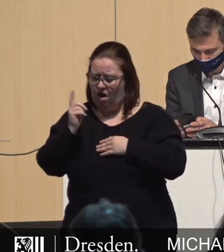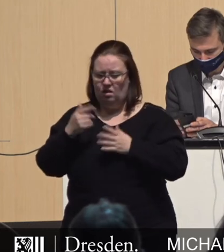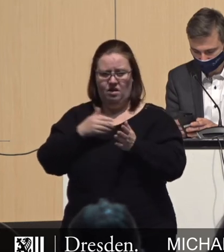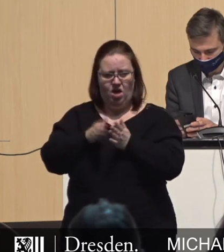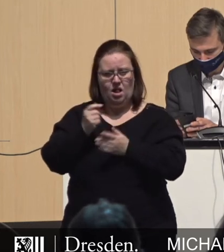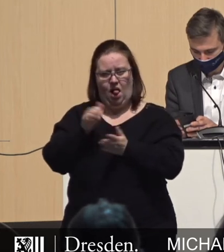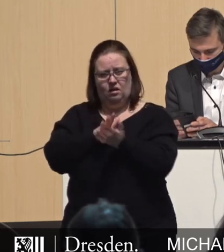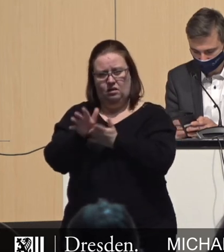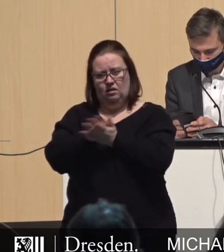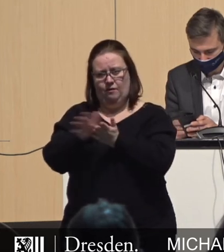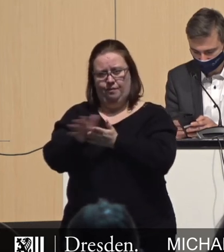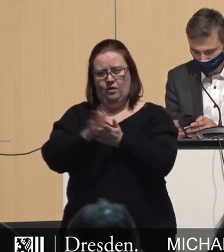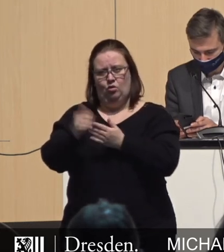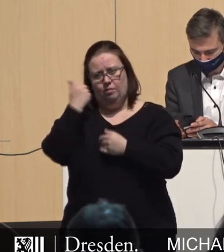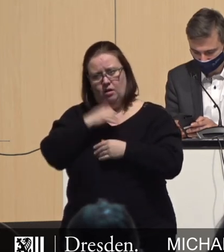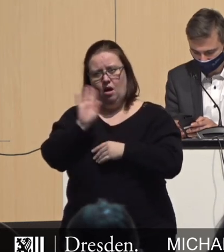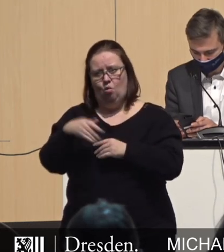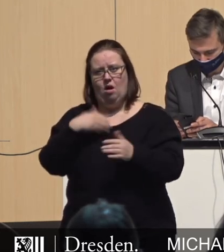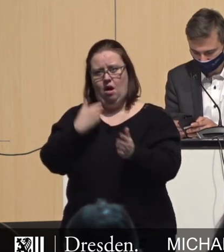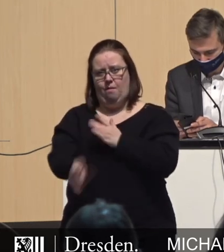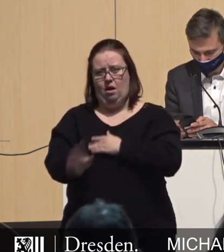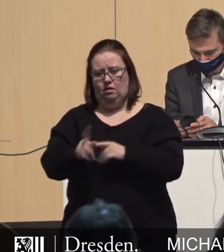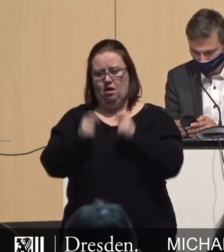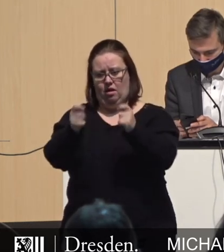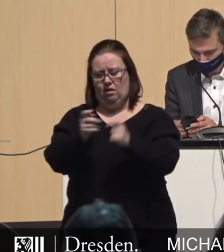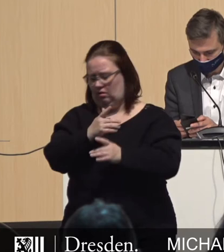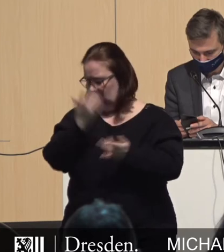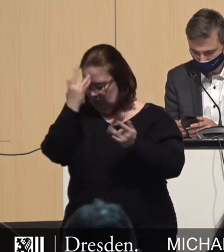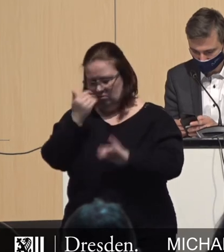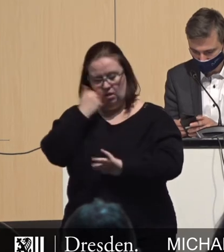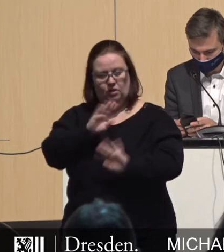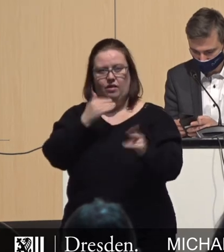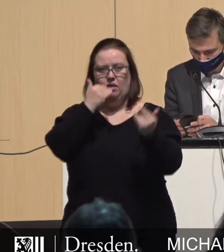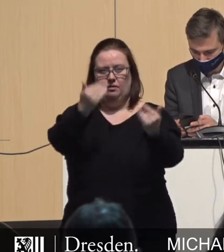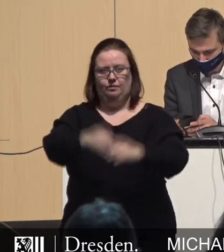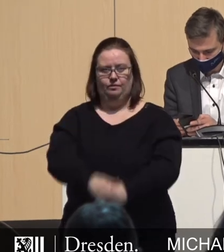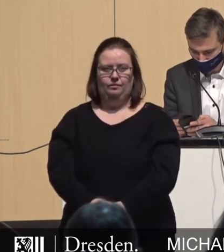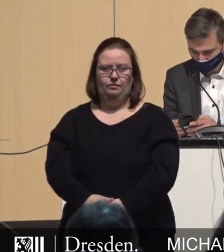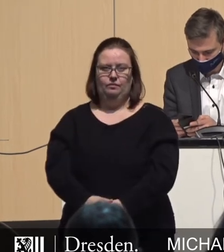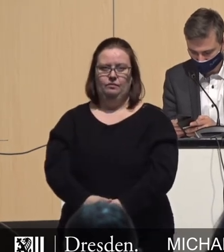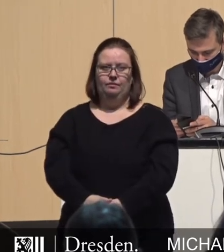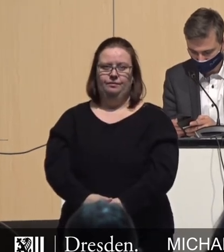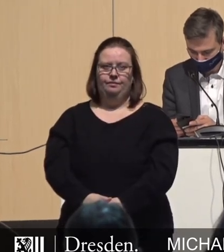weiter Geld zu verbrennen und bitte deshalb im Grunde genommen diesem Antrag nicht zuzustimmen. Vielen Dank.